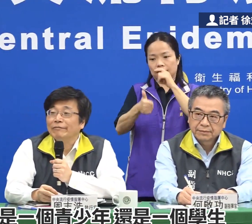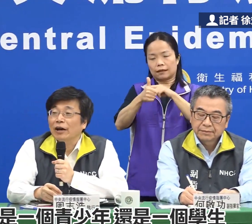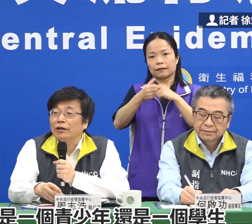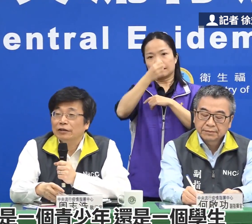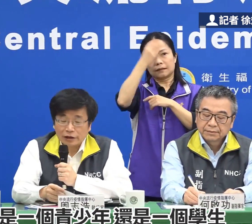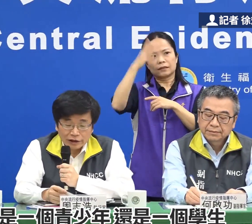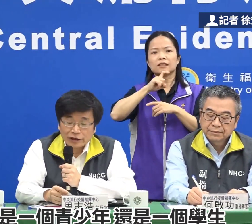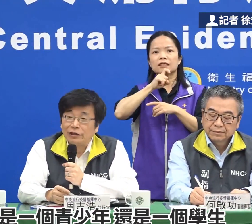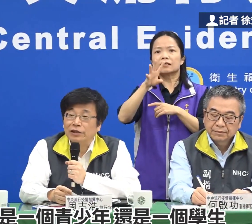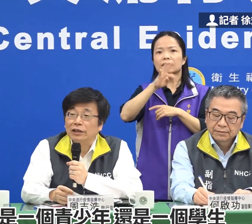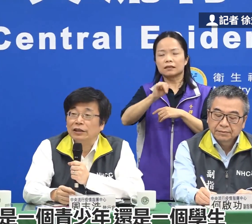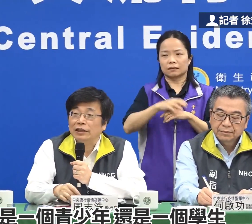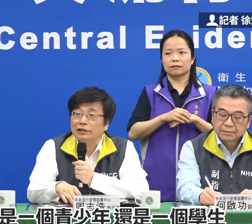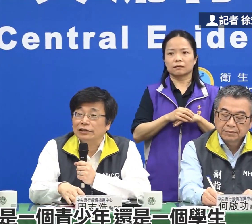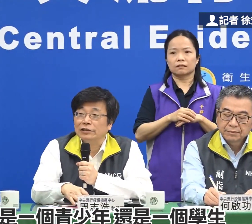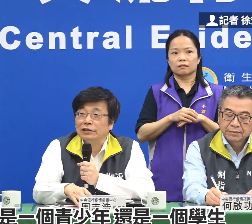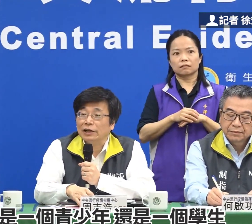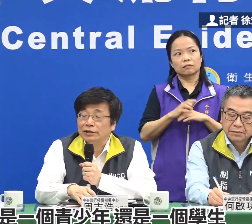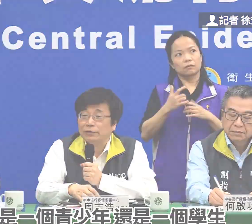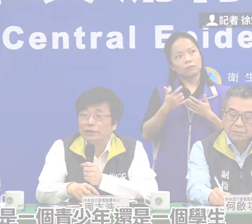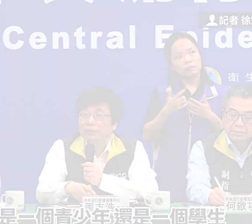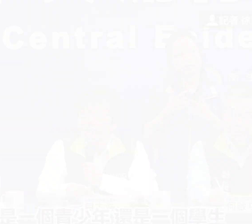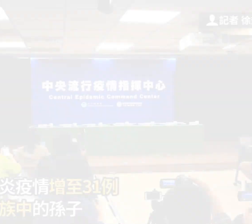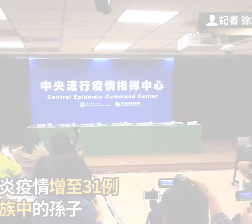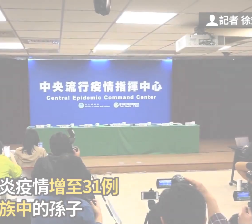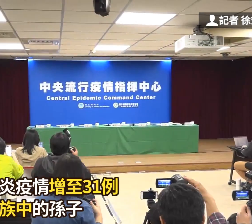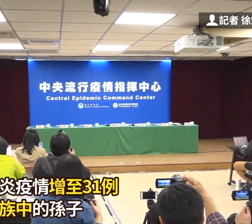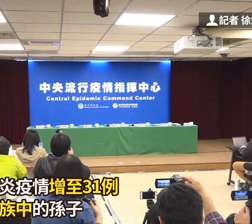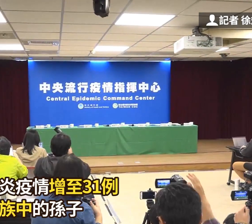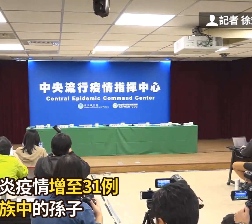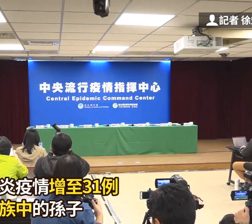年，哈，一个青少年，那当然是还是学生。